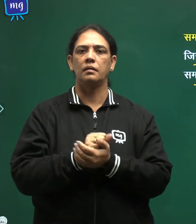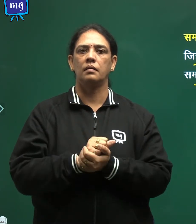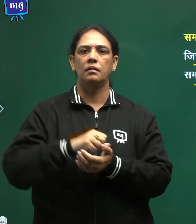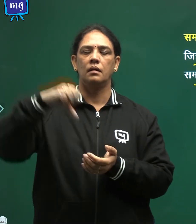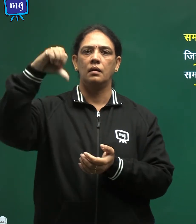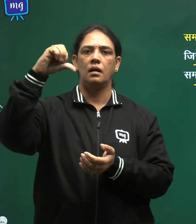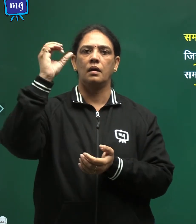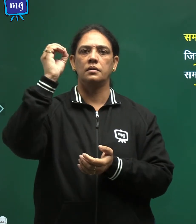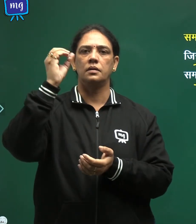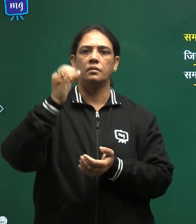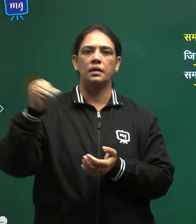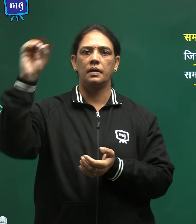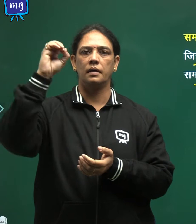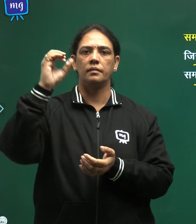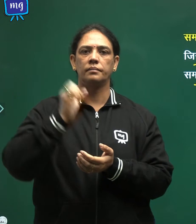90 डिग्री,